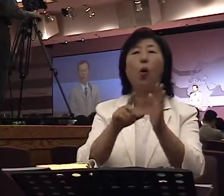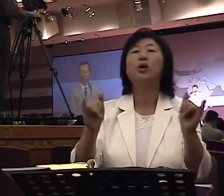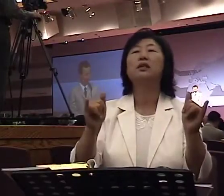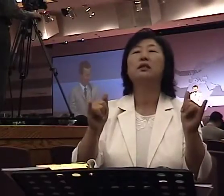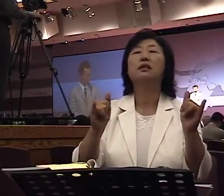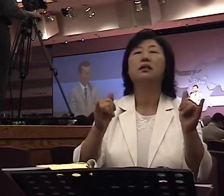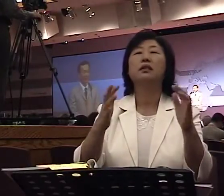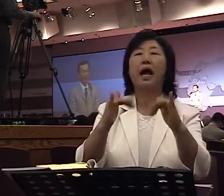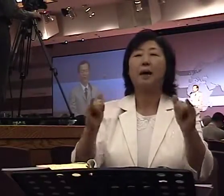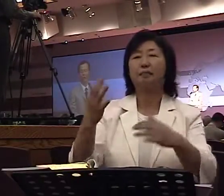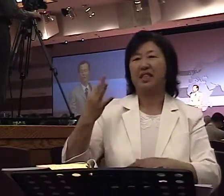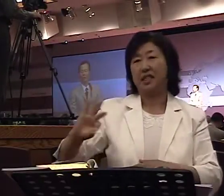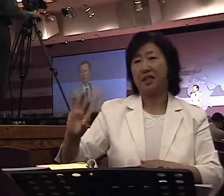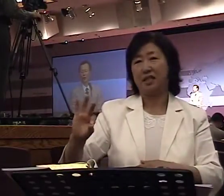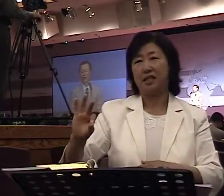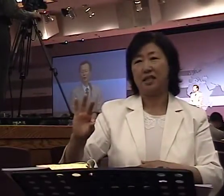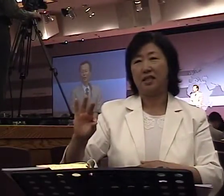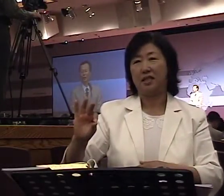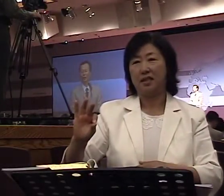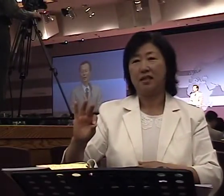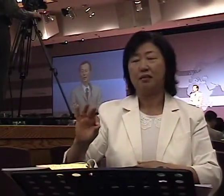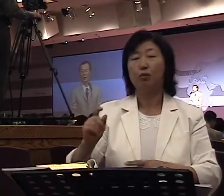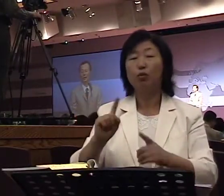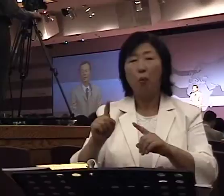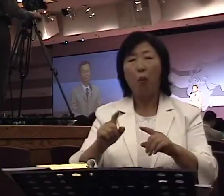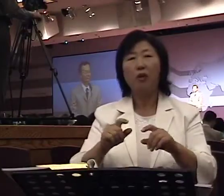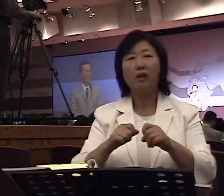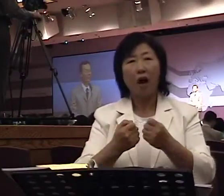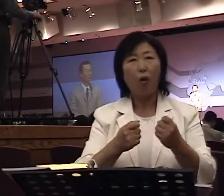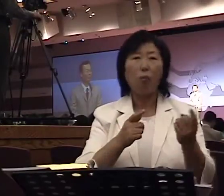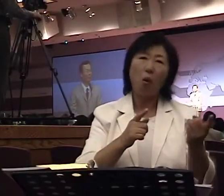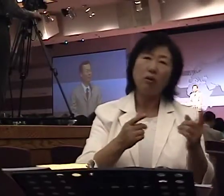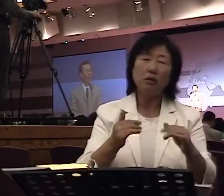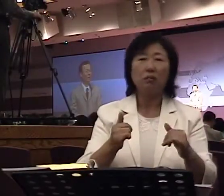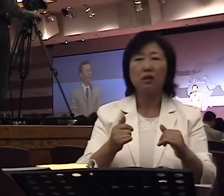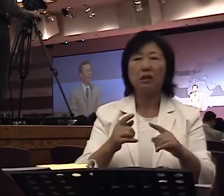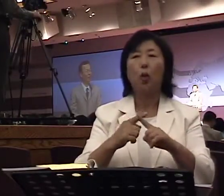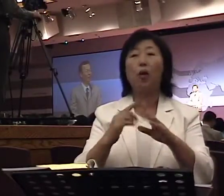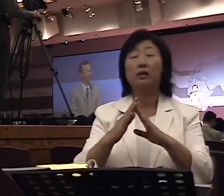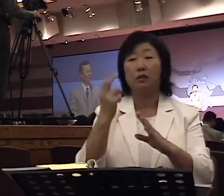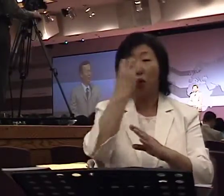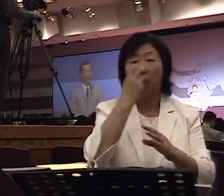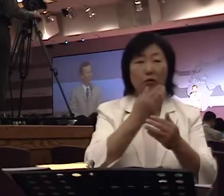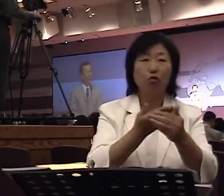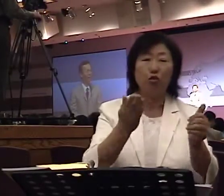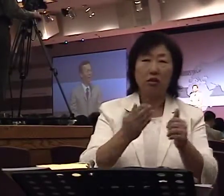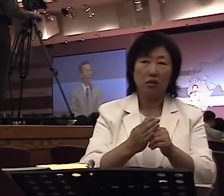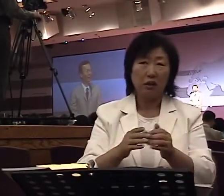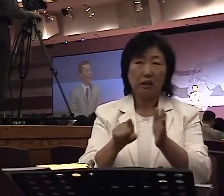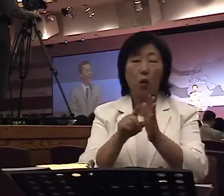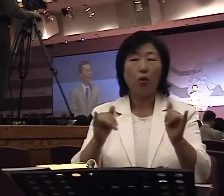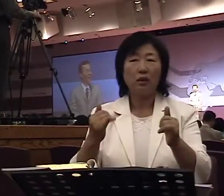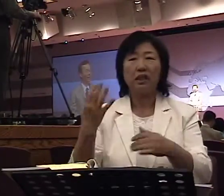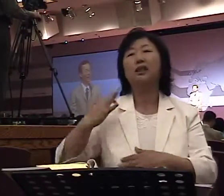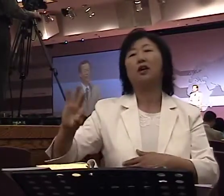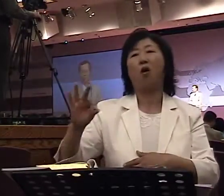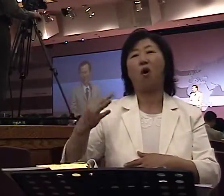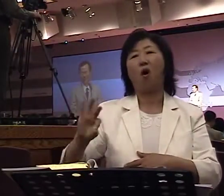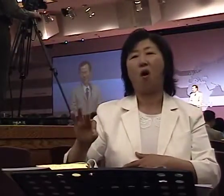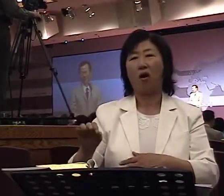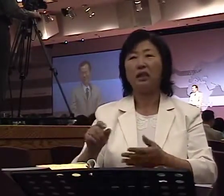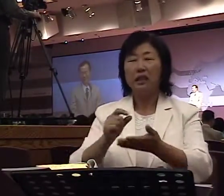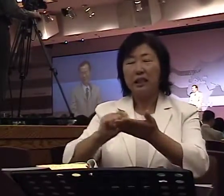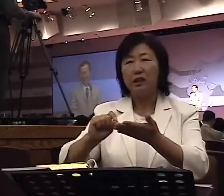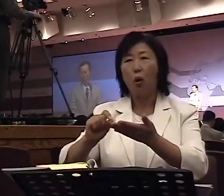지금 이라크에 파병당한 우리 형제들이 있습니다. 오늘 특별히 그들을 위해 또한 그들의